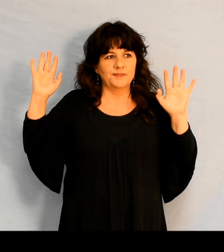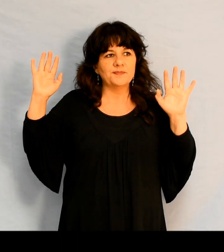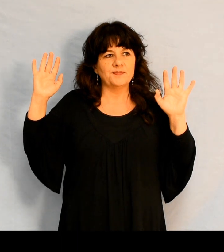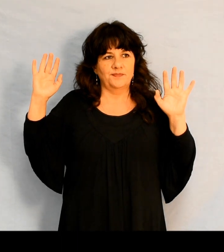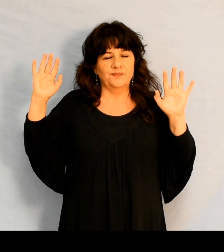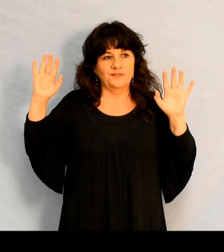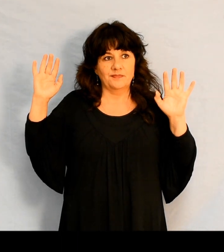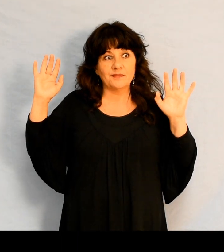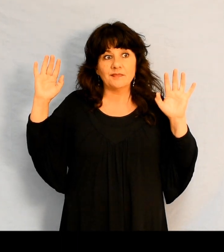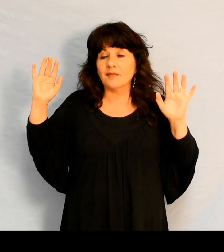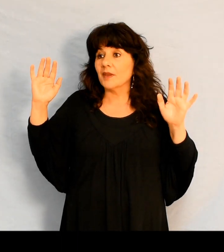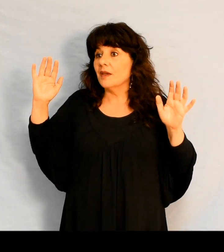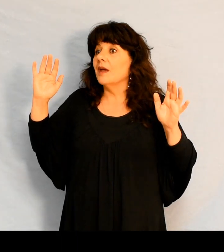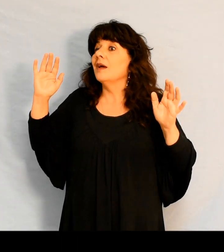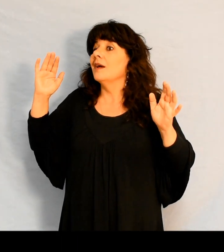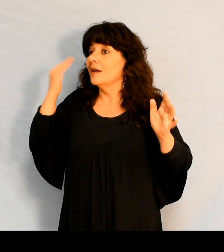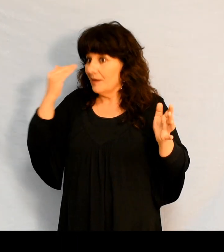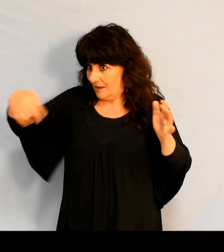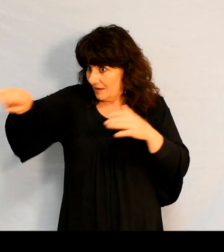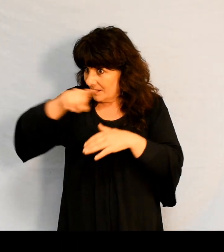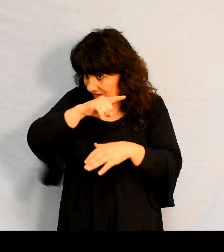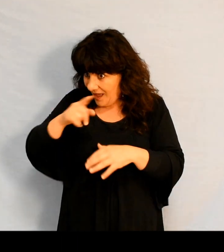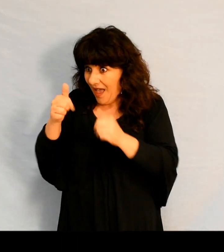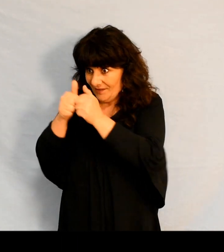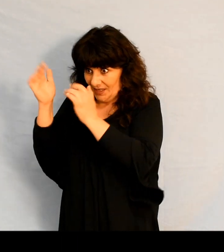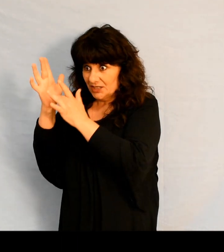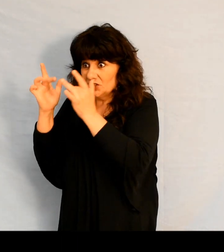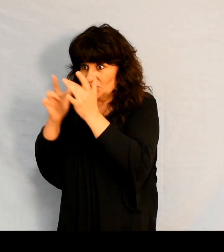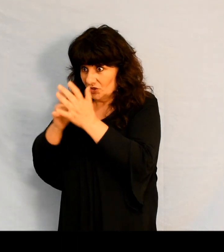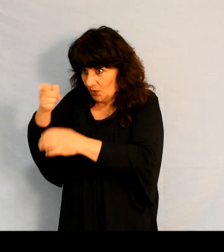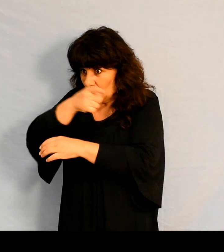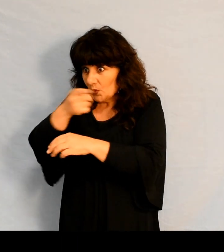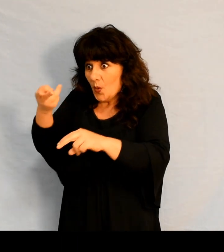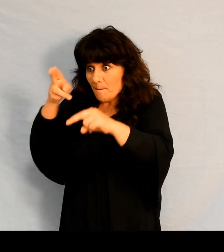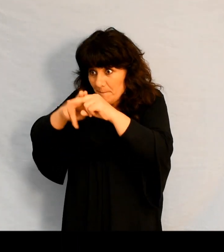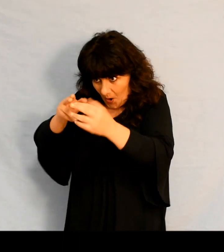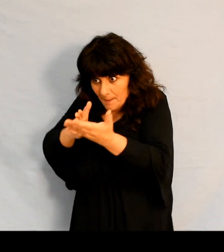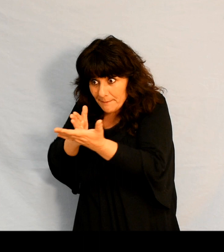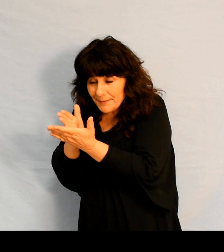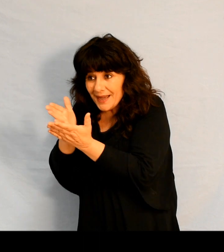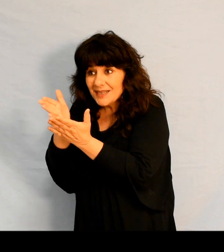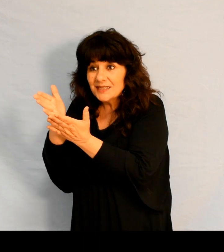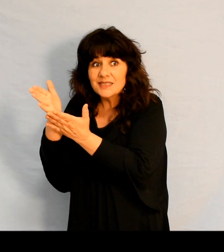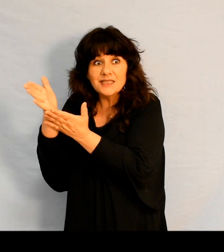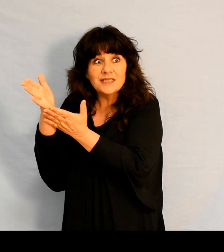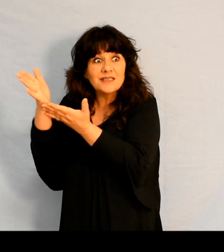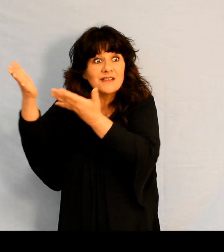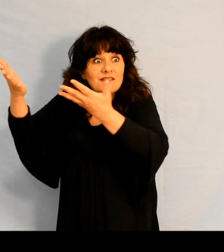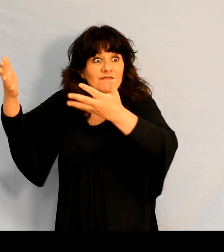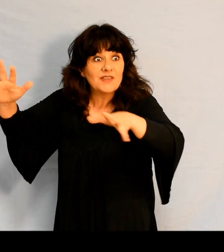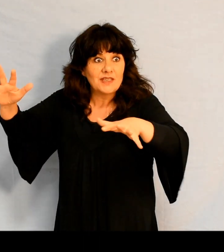Et si nous sommes passés par la mort avec le Christ, nous croyons que nous vivons aussi avec